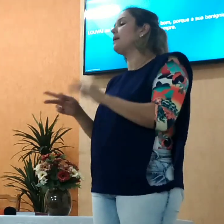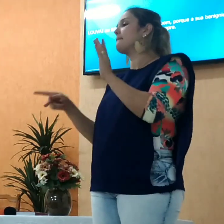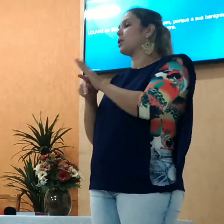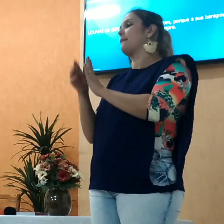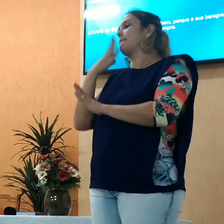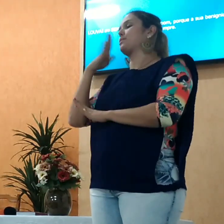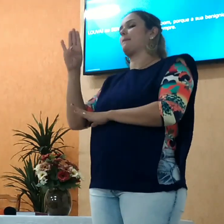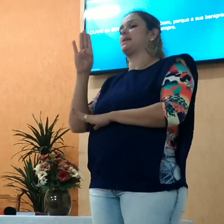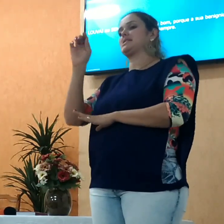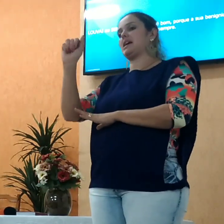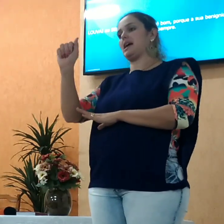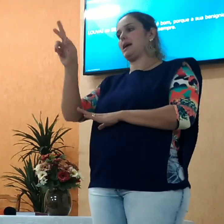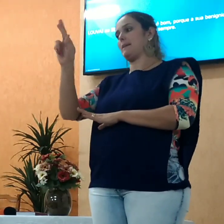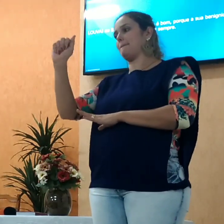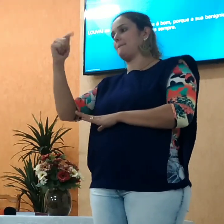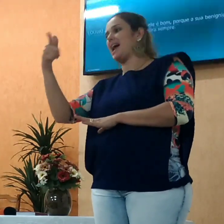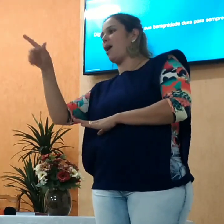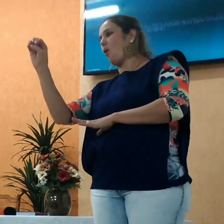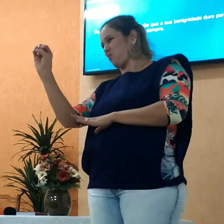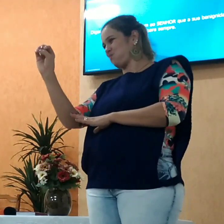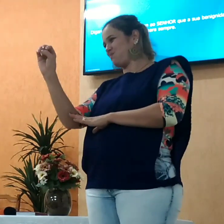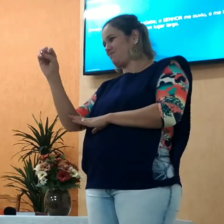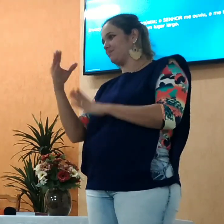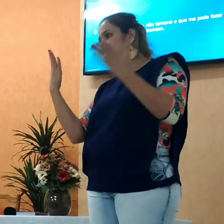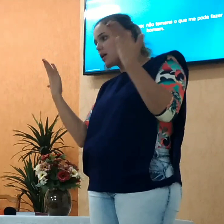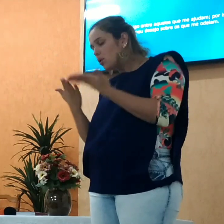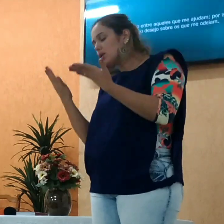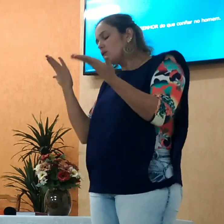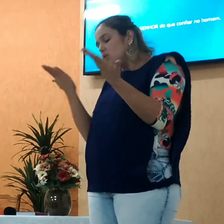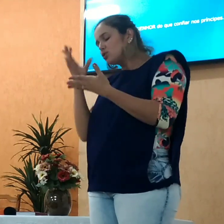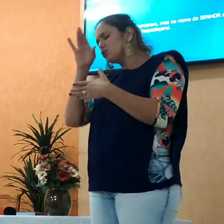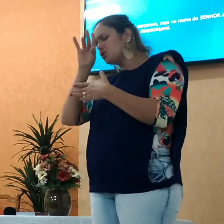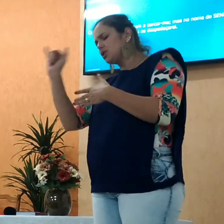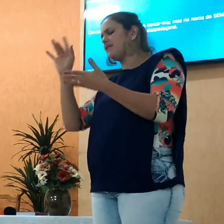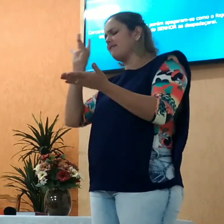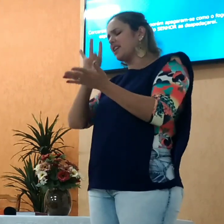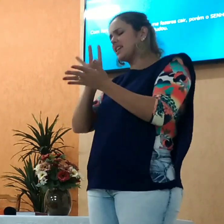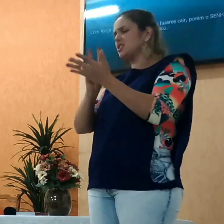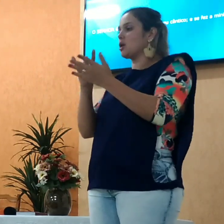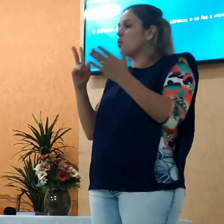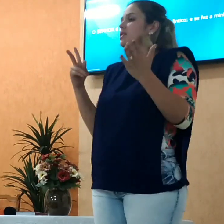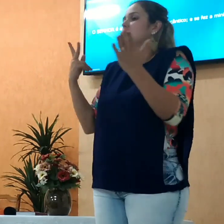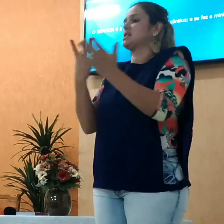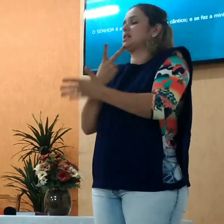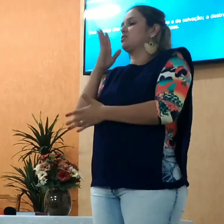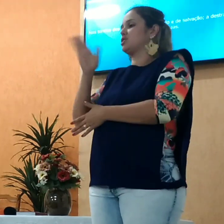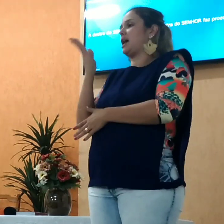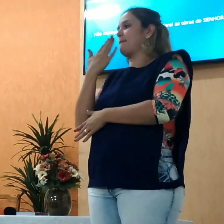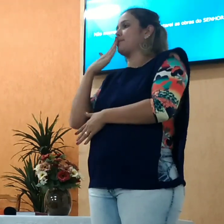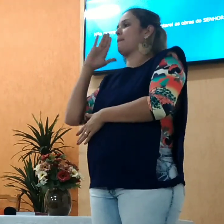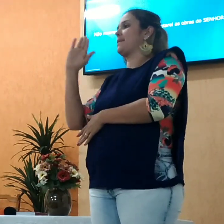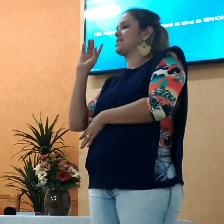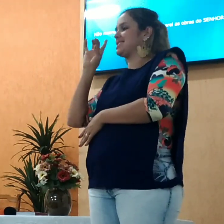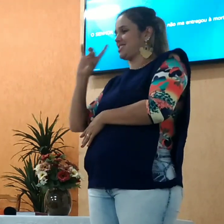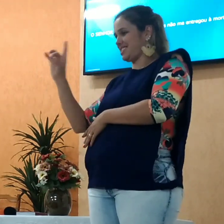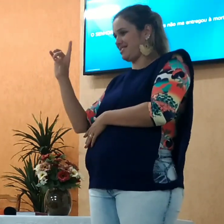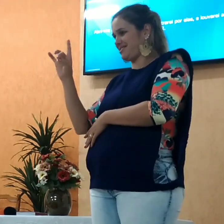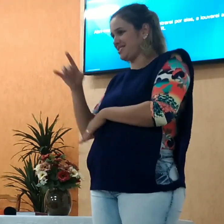há muitos anos, seus pais, e agora esse dia estava acontecendo, cumprindo a promessa de Deus.